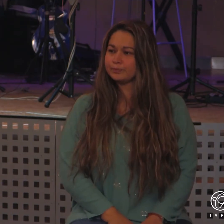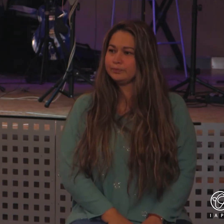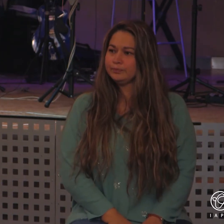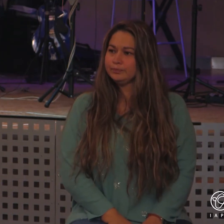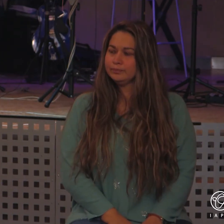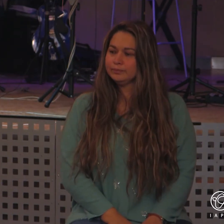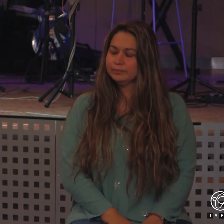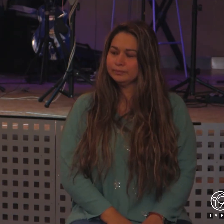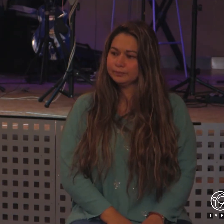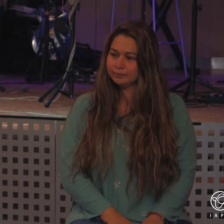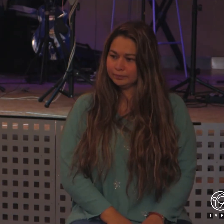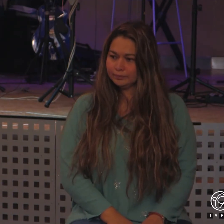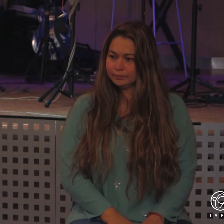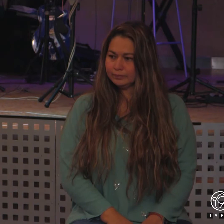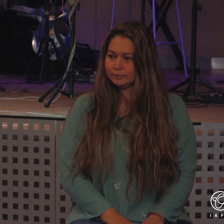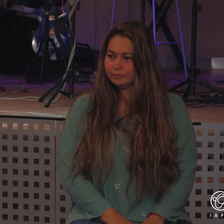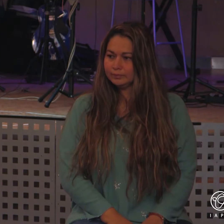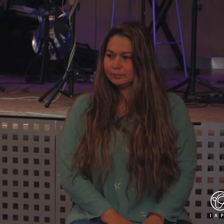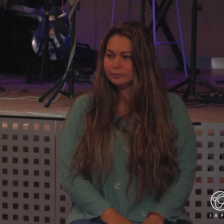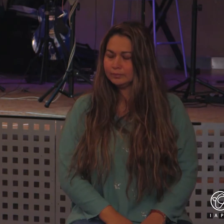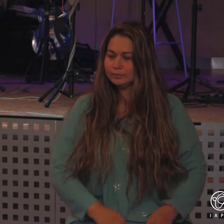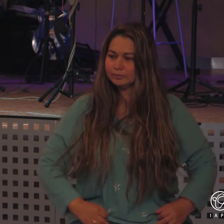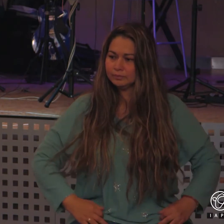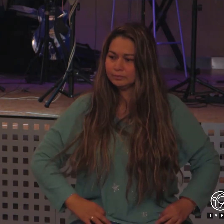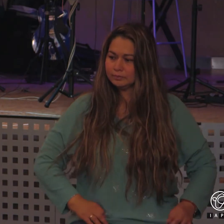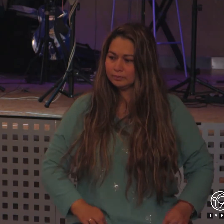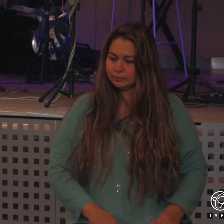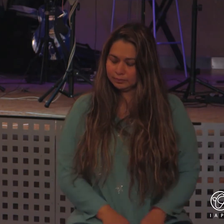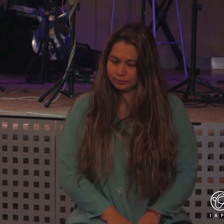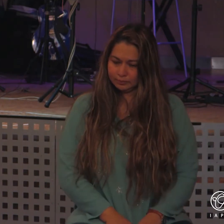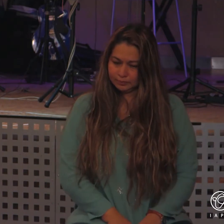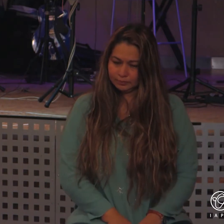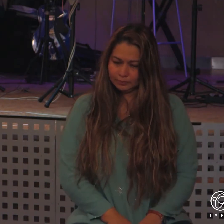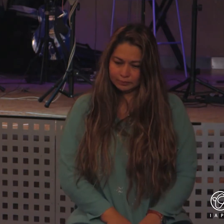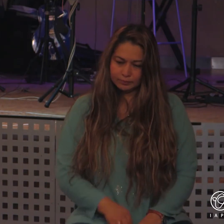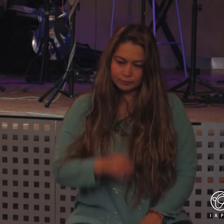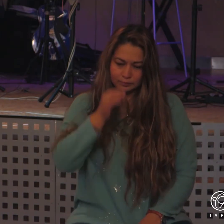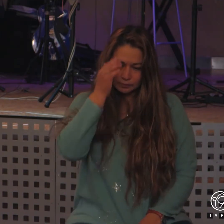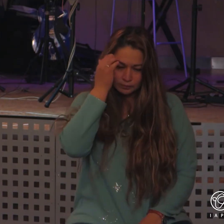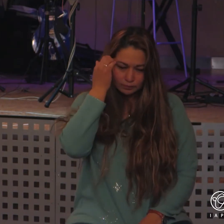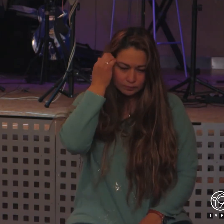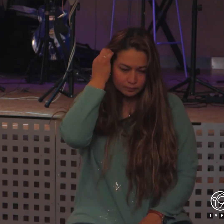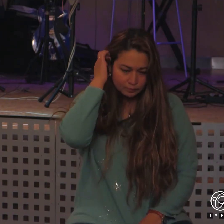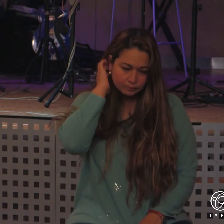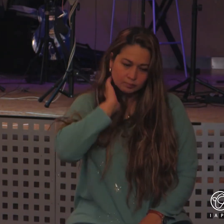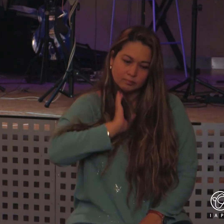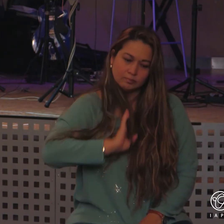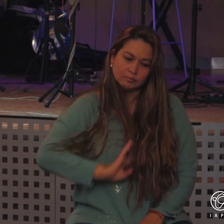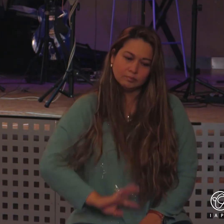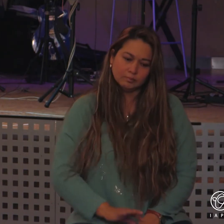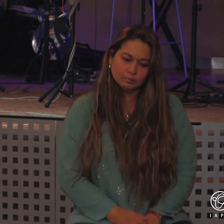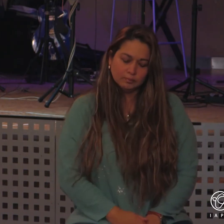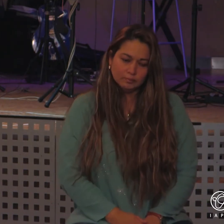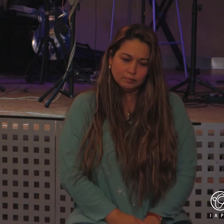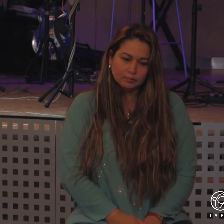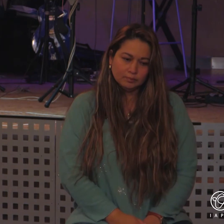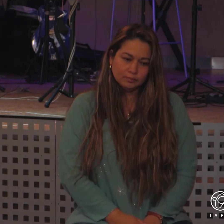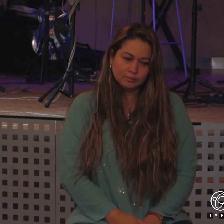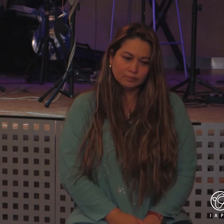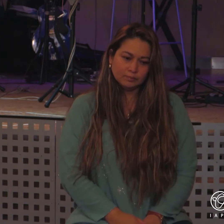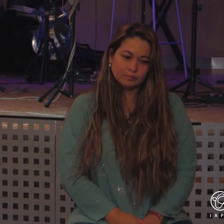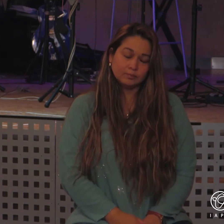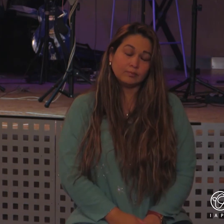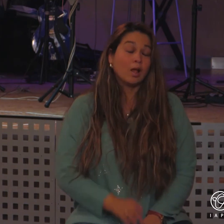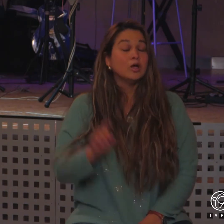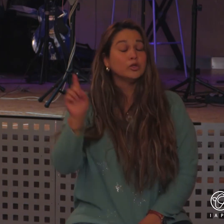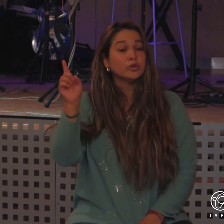una misma traducción de todo esto, pero que a mí me gusta muchísimo. Ya la dejo ahí para que la penséis, porque es un sistema de Dios. Os